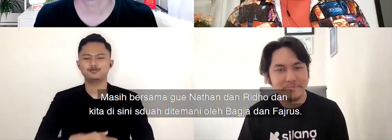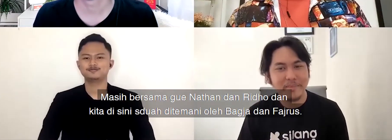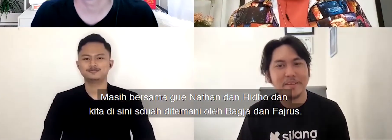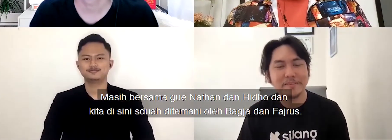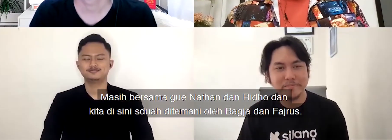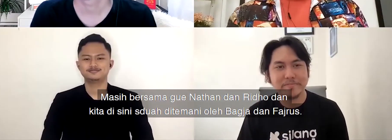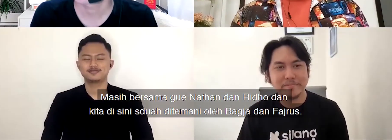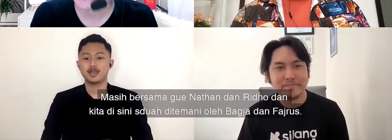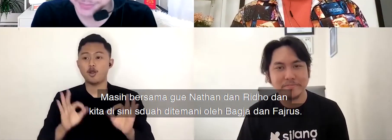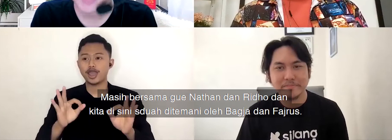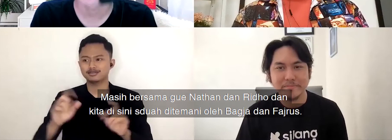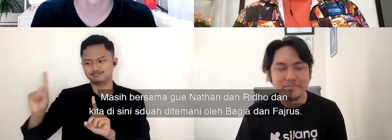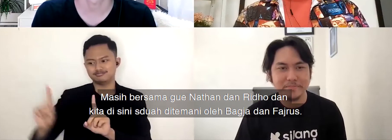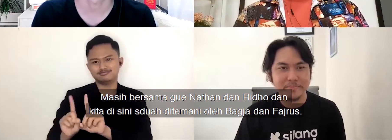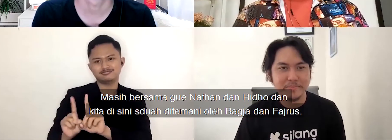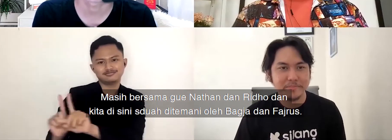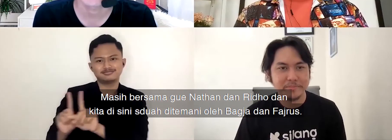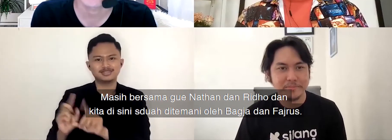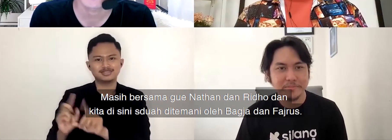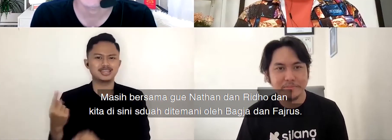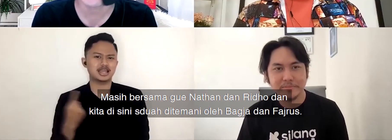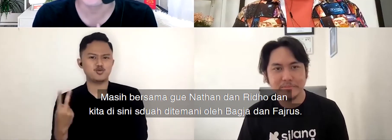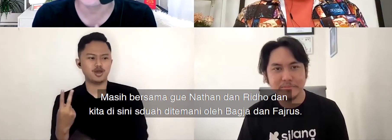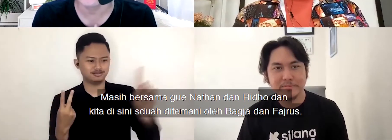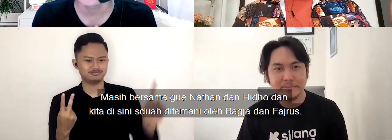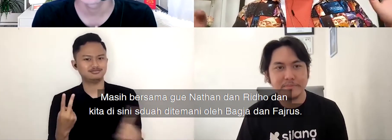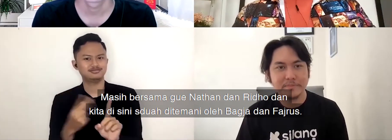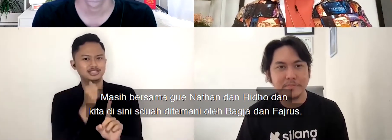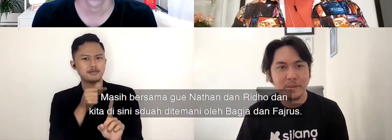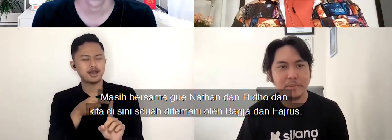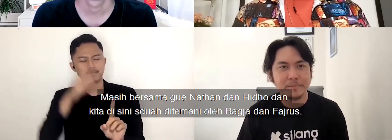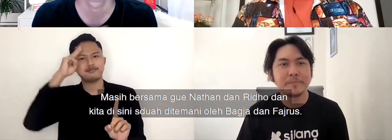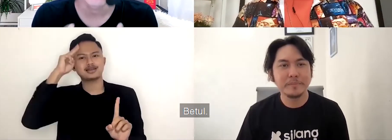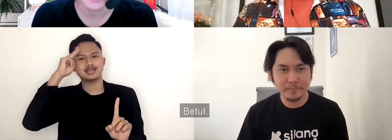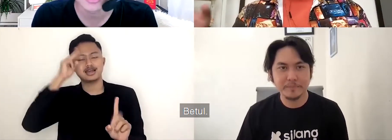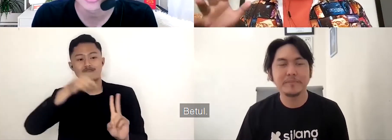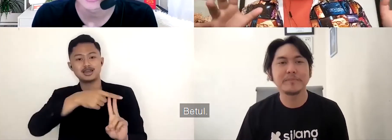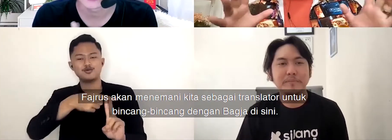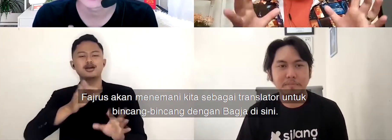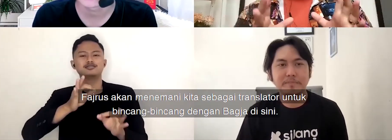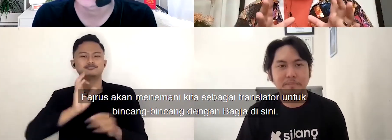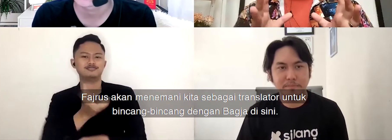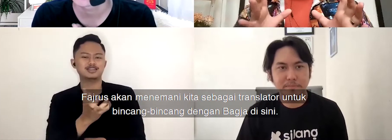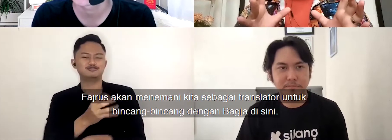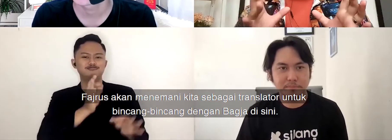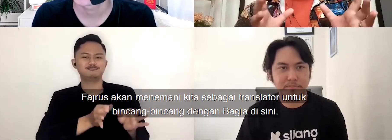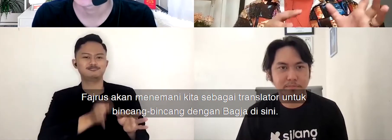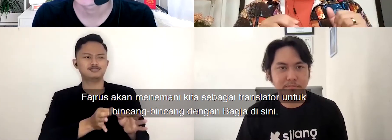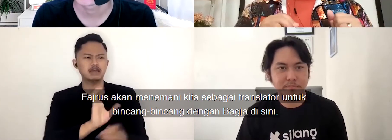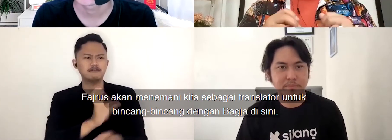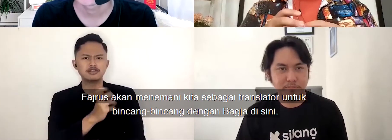tersebut sama gue Natan dan ridho dan kita disini sudah ditemani oleh Bagja dan Fakhrul sana betul files ini